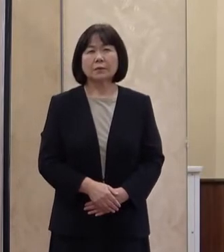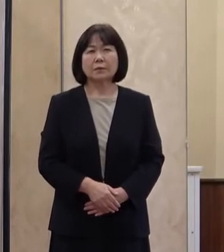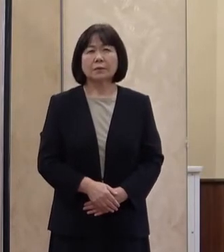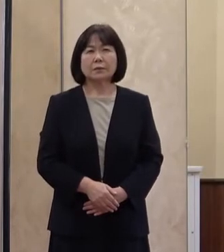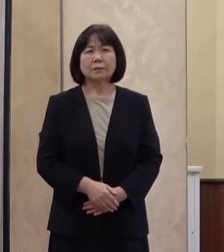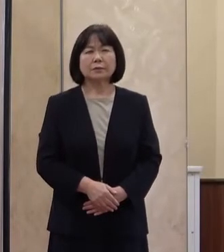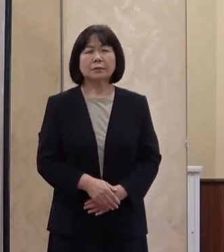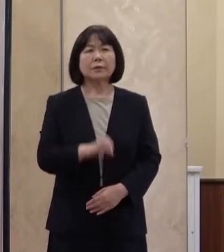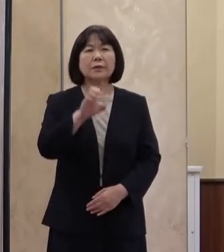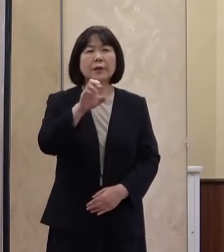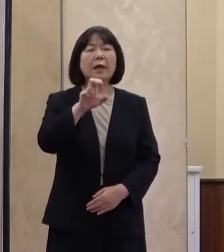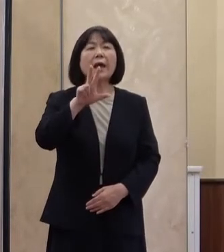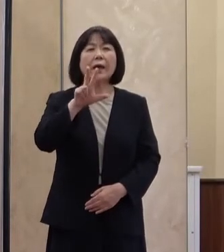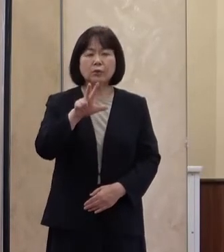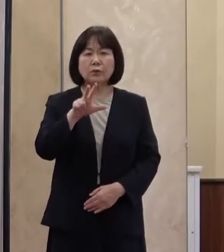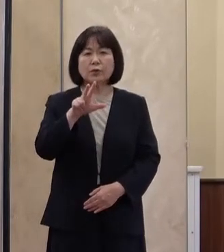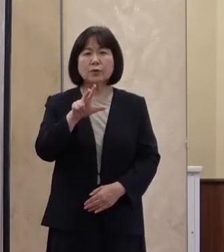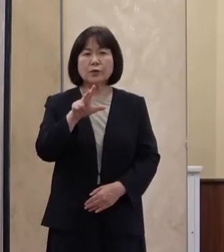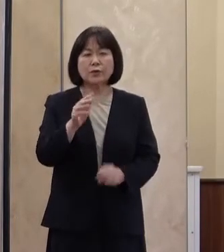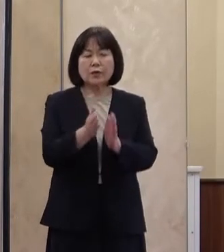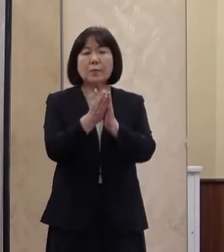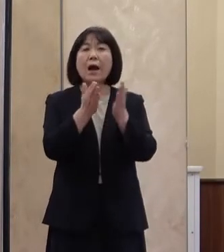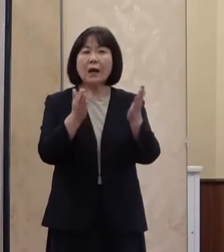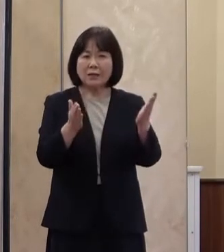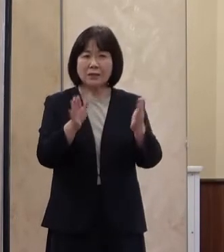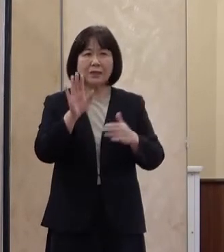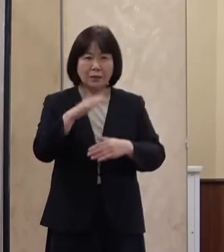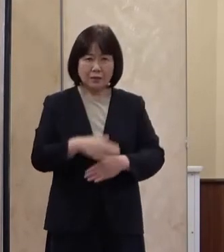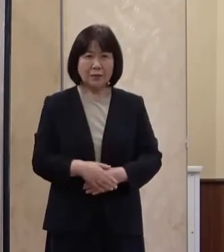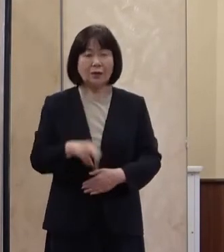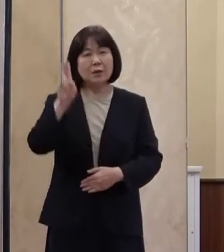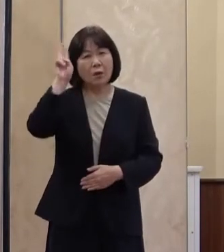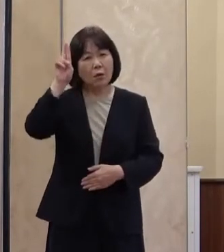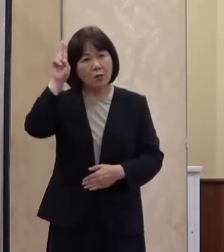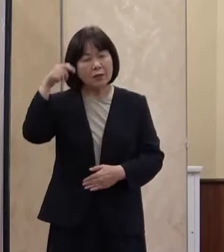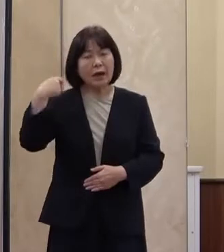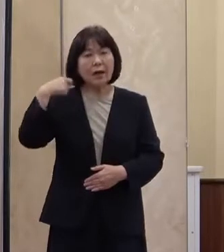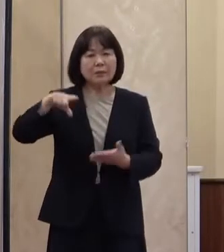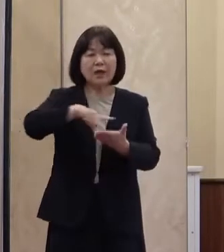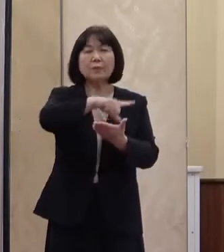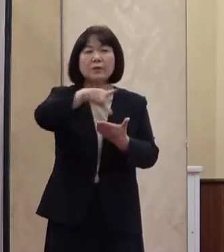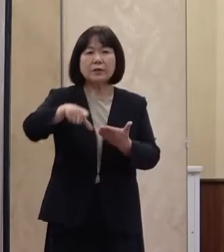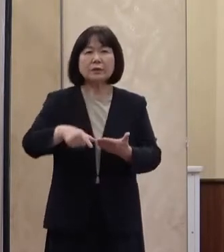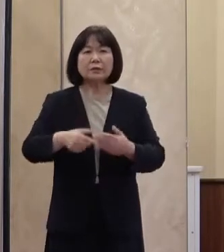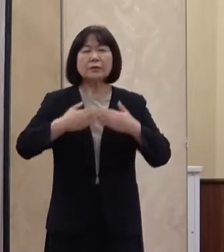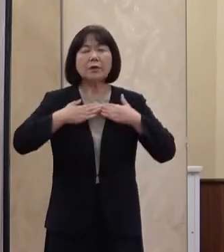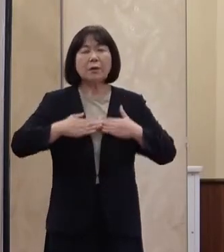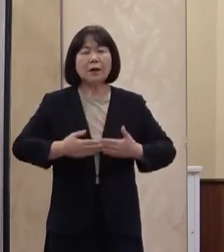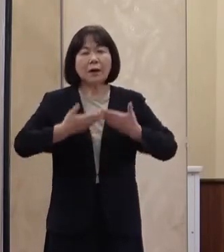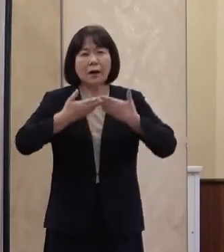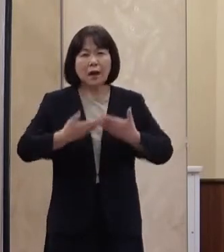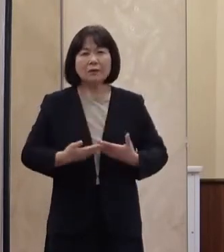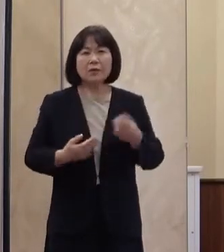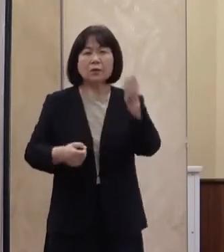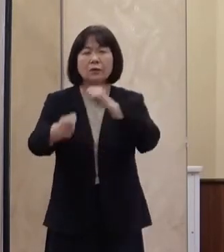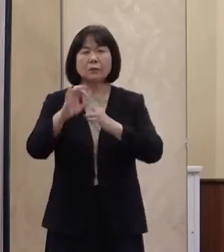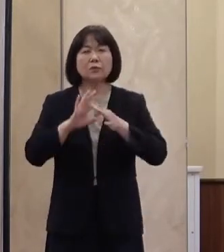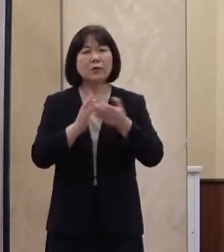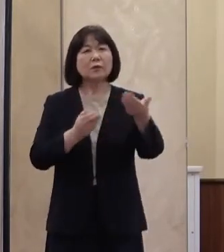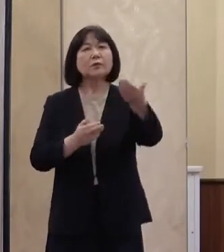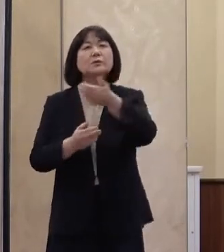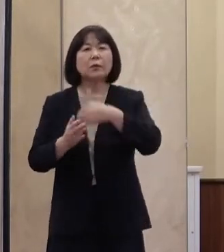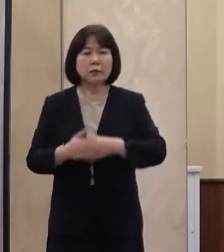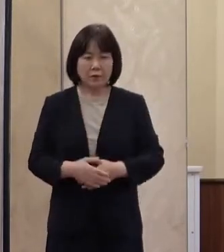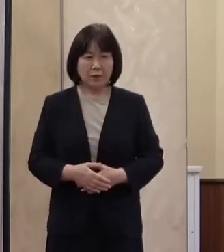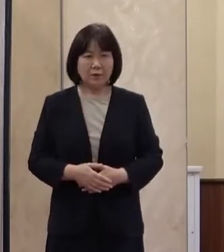エルマガジンの岡田です。大阪南地区の安全安心に関する取り組みに関の質問なんですけども、以前